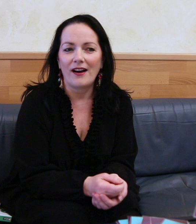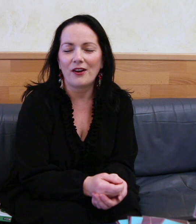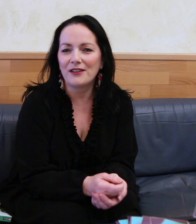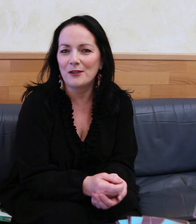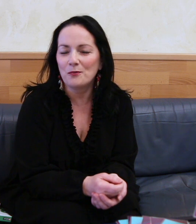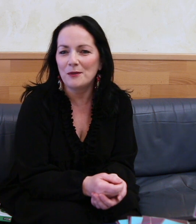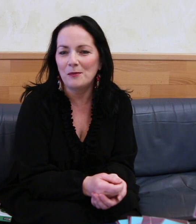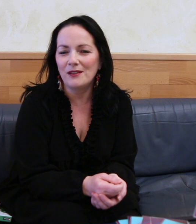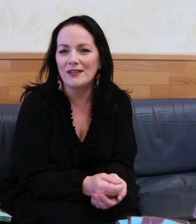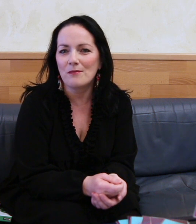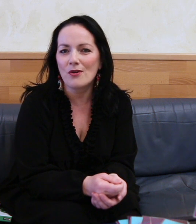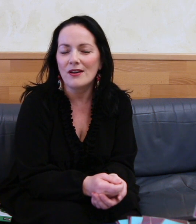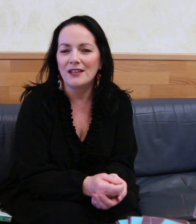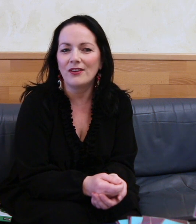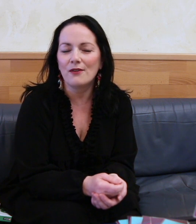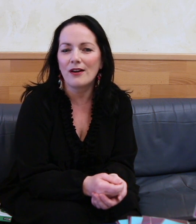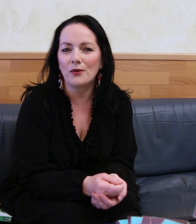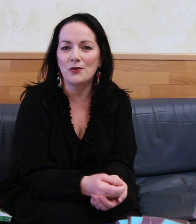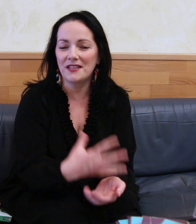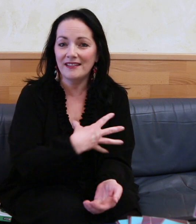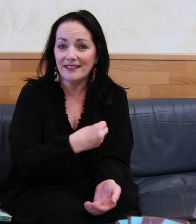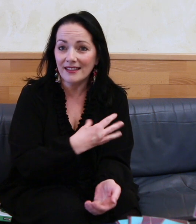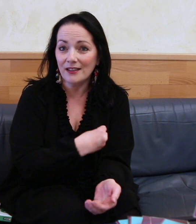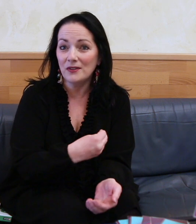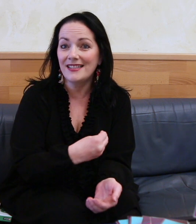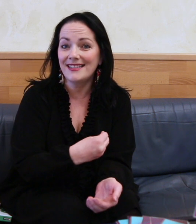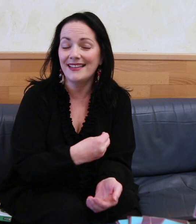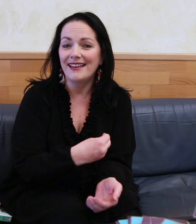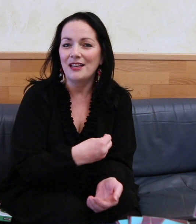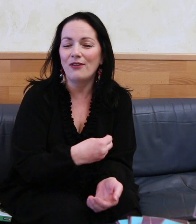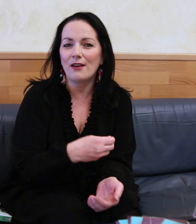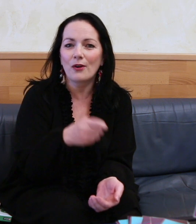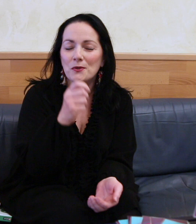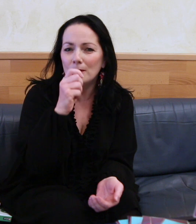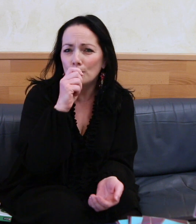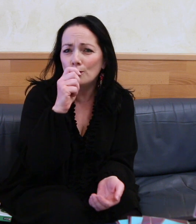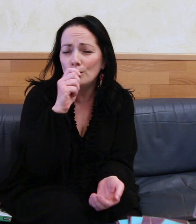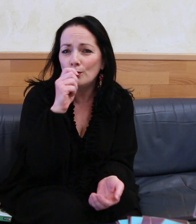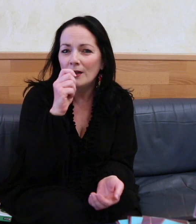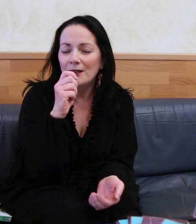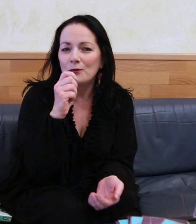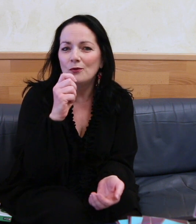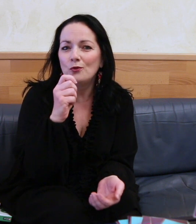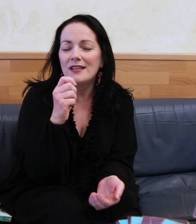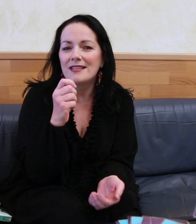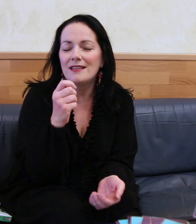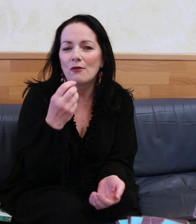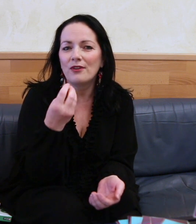Alors avec les tout petits bébés, évidemment, il va y avoir le signe tété qui est utilisé, il va y avoir le signe de doudou, tous les signes en fait